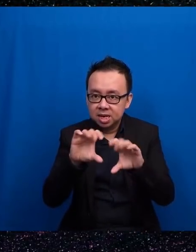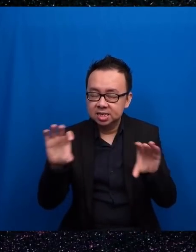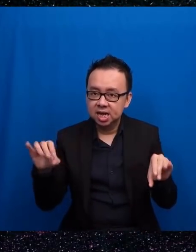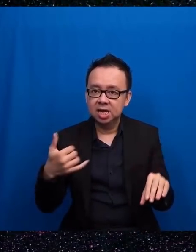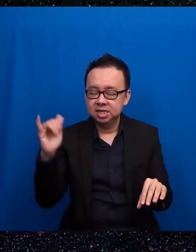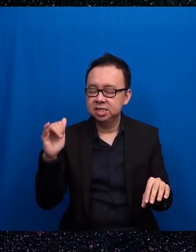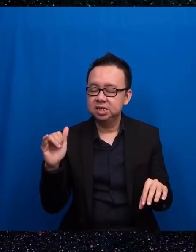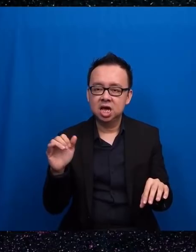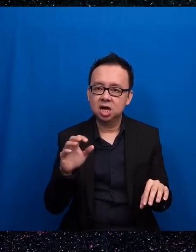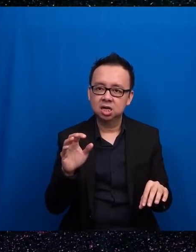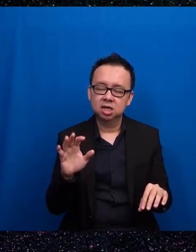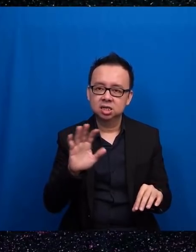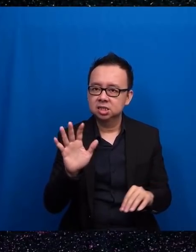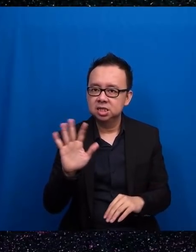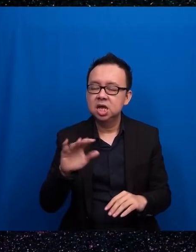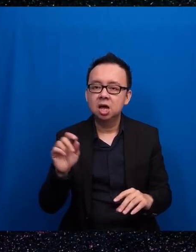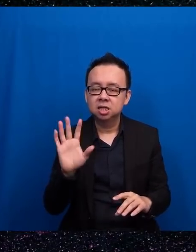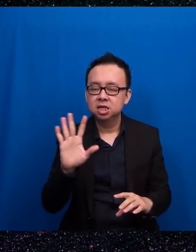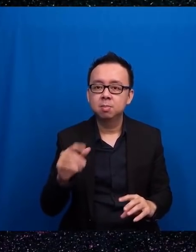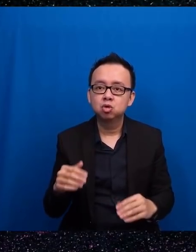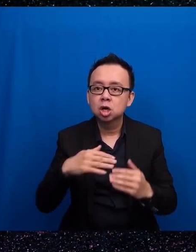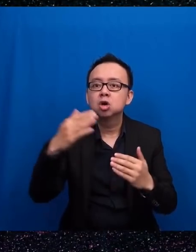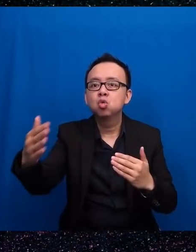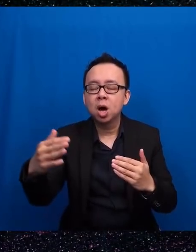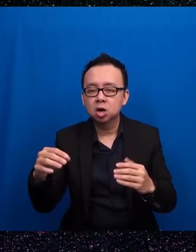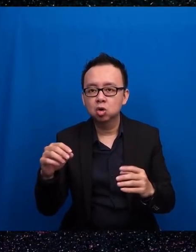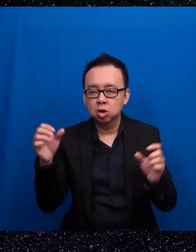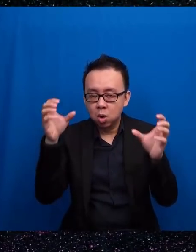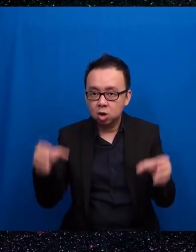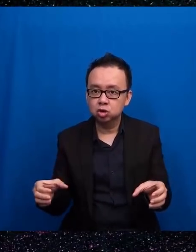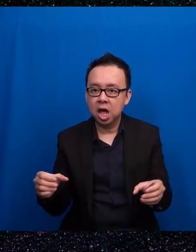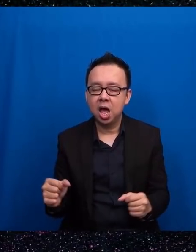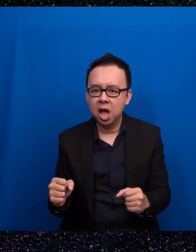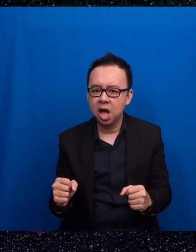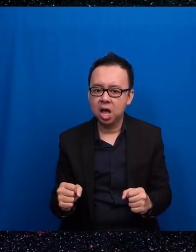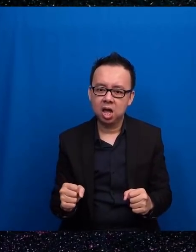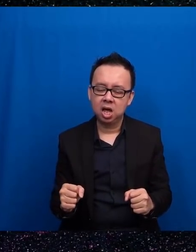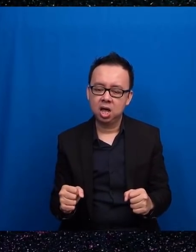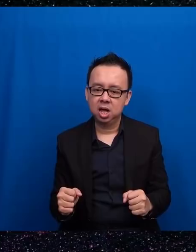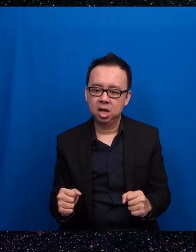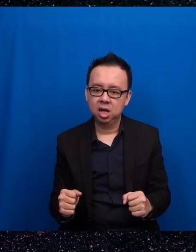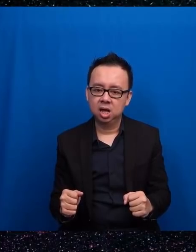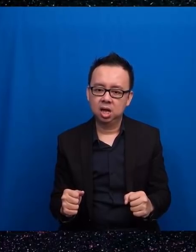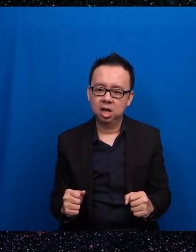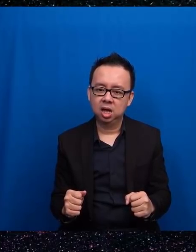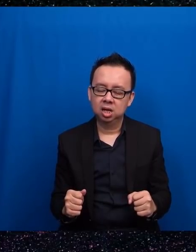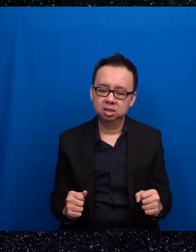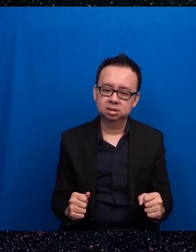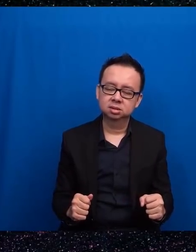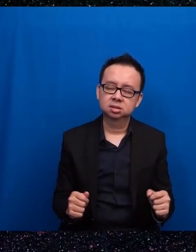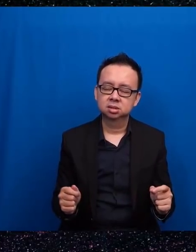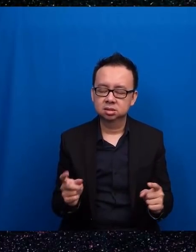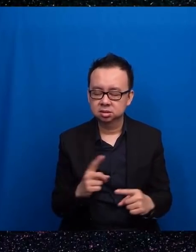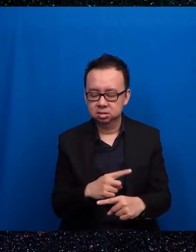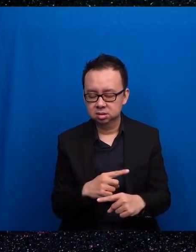kemana-mana, pernikahan Anda pun akan banyak dipulihkan oleh Tuhan. Ora makapaya syakadana matabar. Kina mata